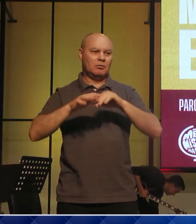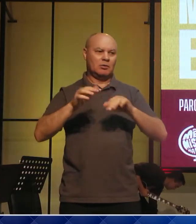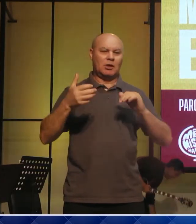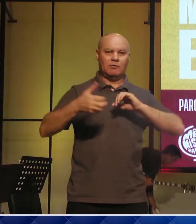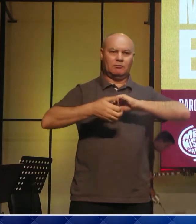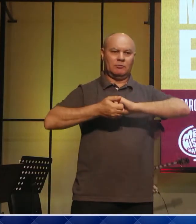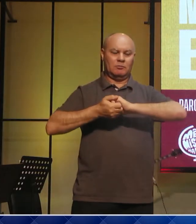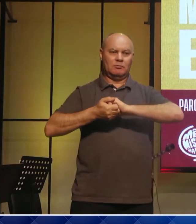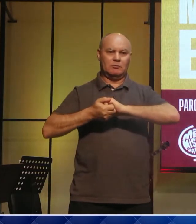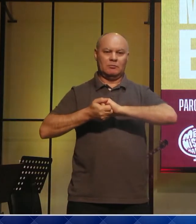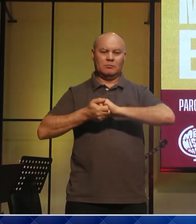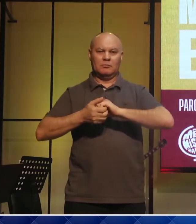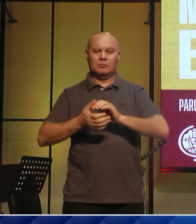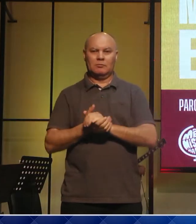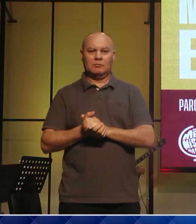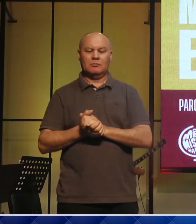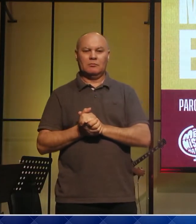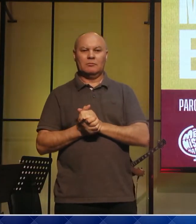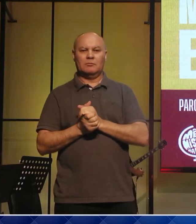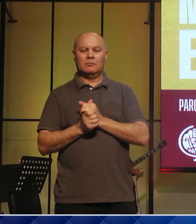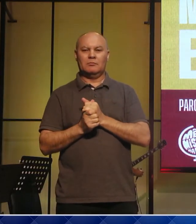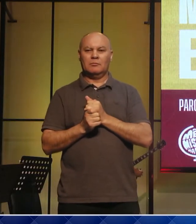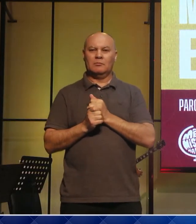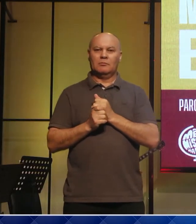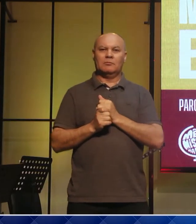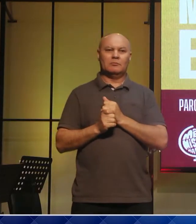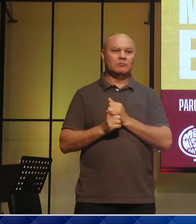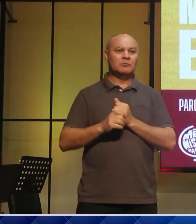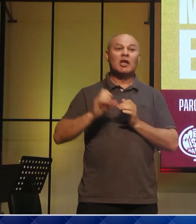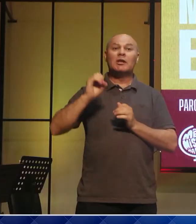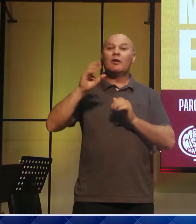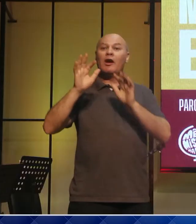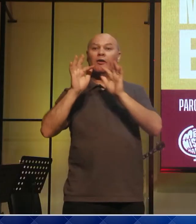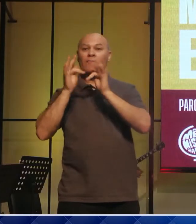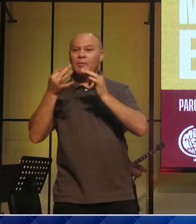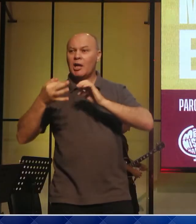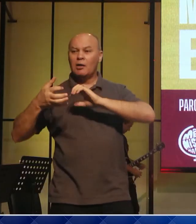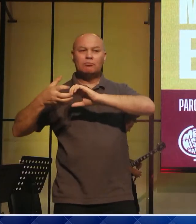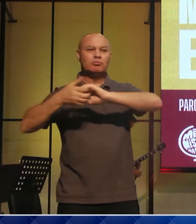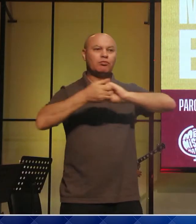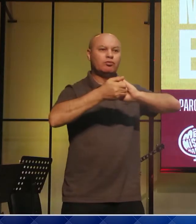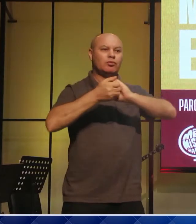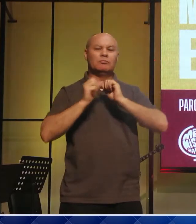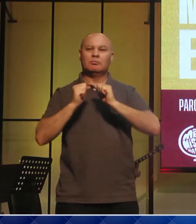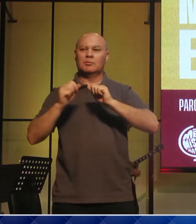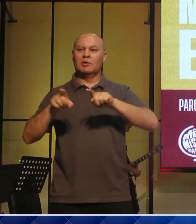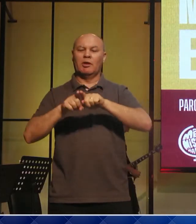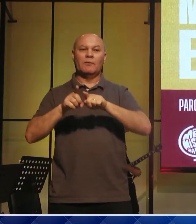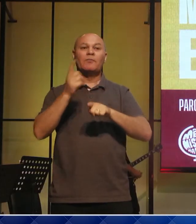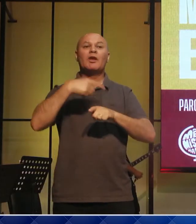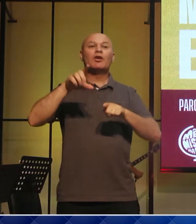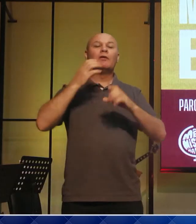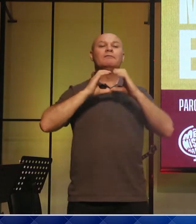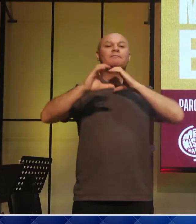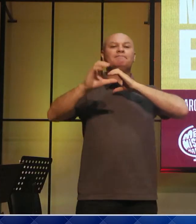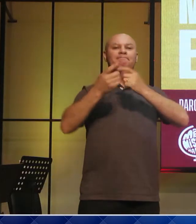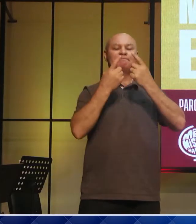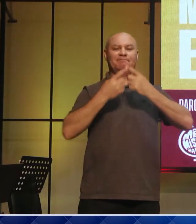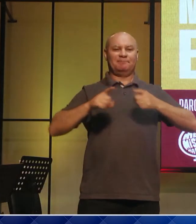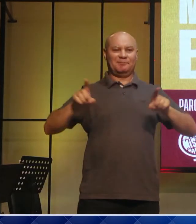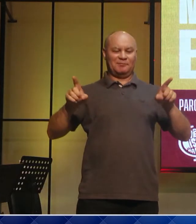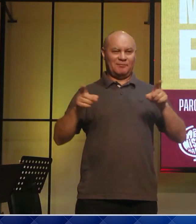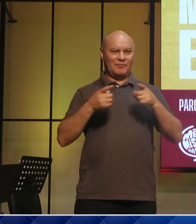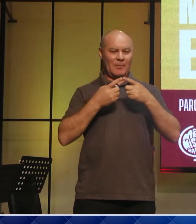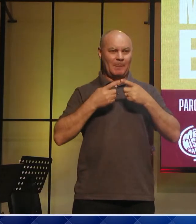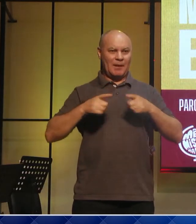nenhum, junte com qualquer família, porque é tua família. Nós vamos cantar essa canção. Dizem que a gente mente